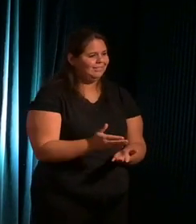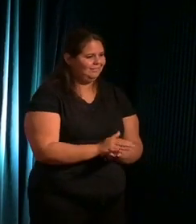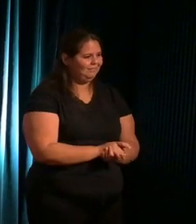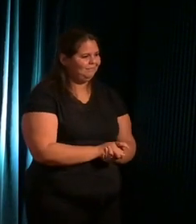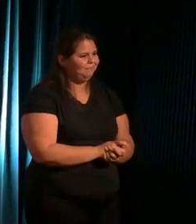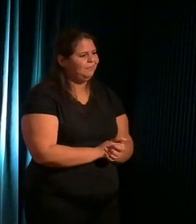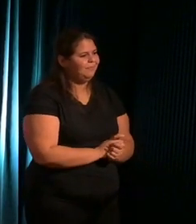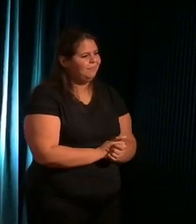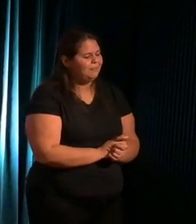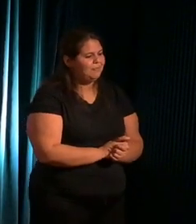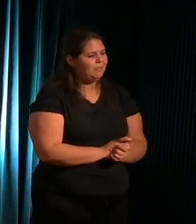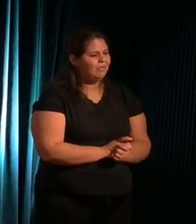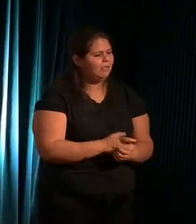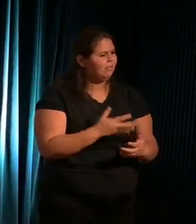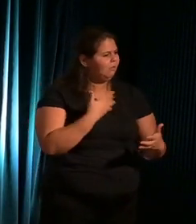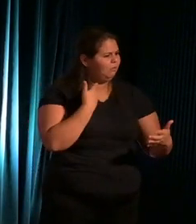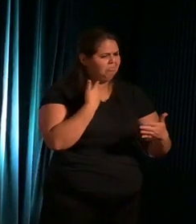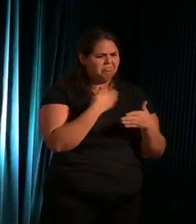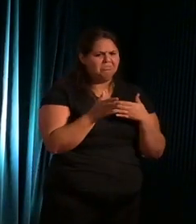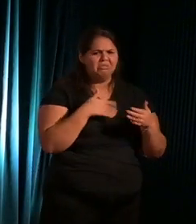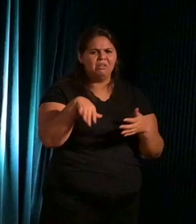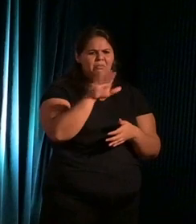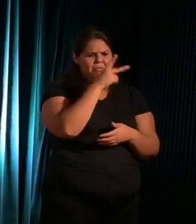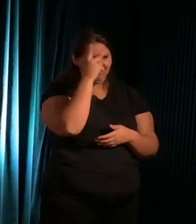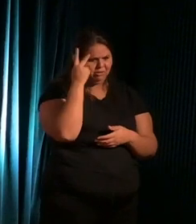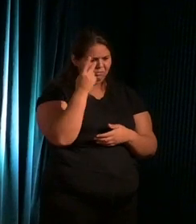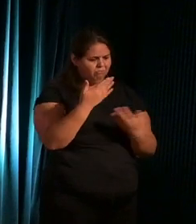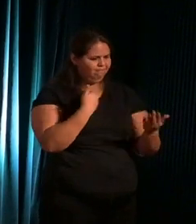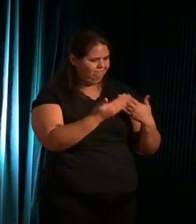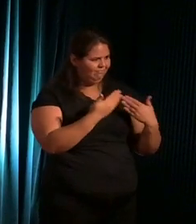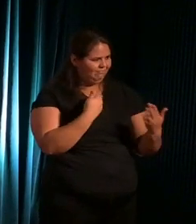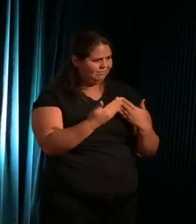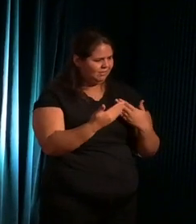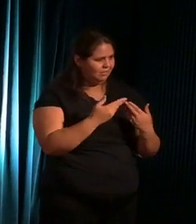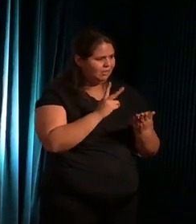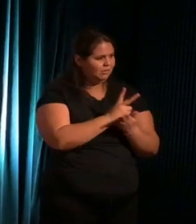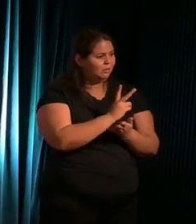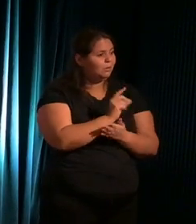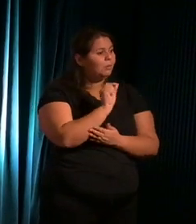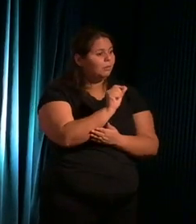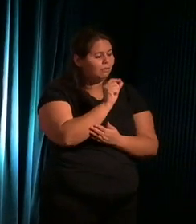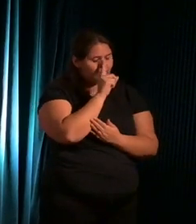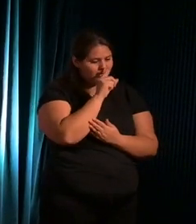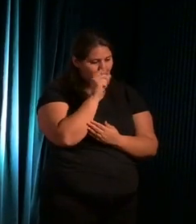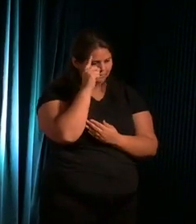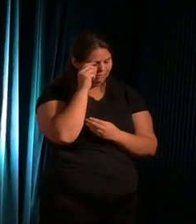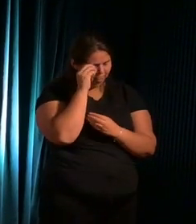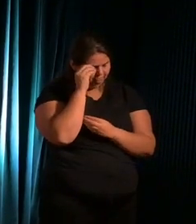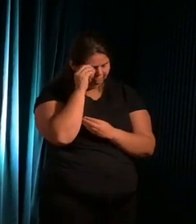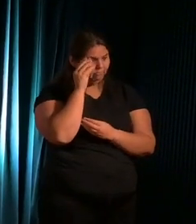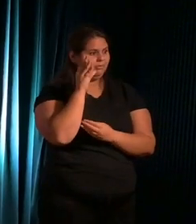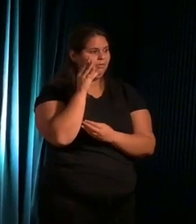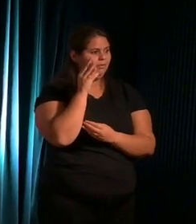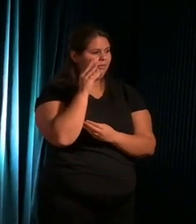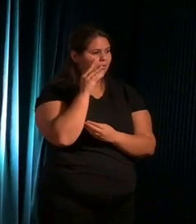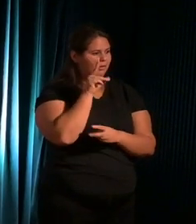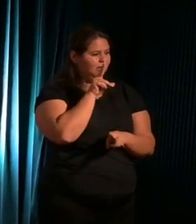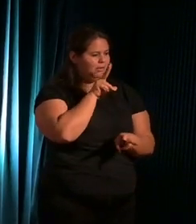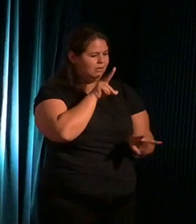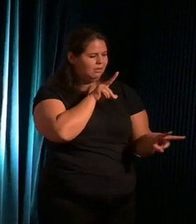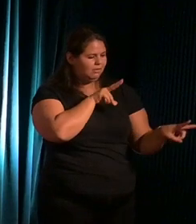E é assim que qualquer pessoa que venha falar comigo, parece que eu ligo um processo, eu digo,